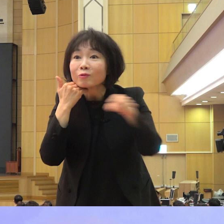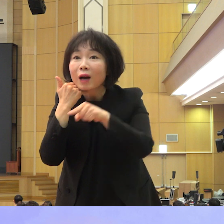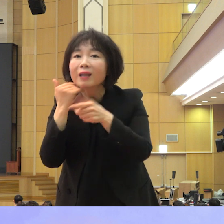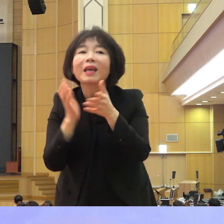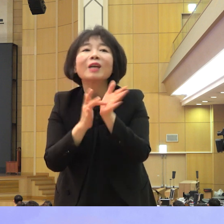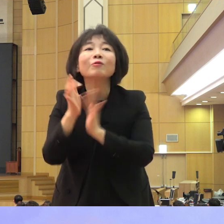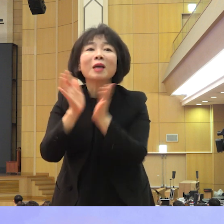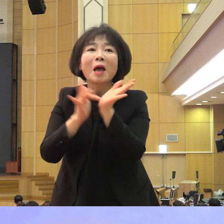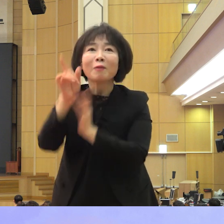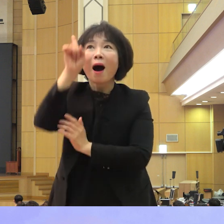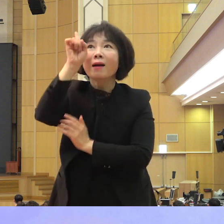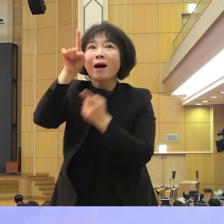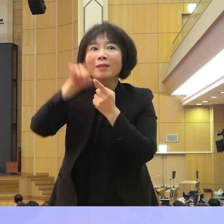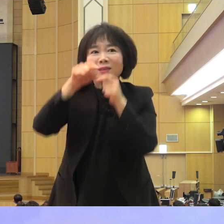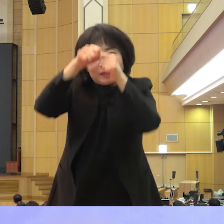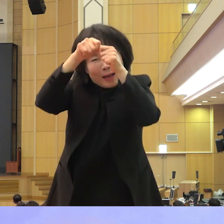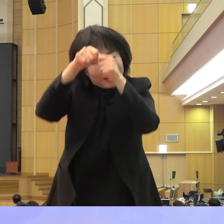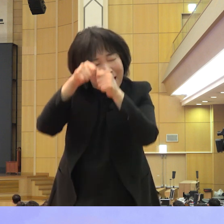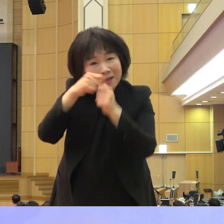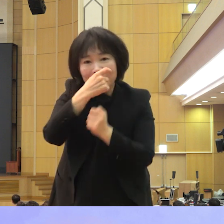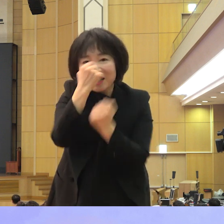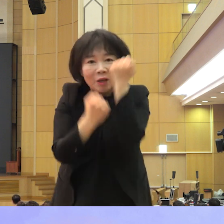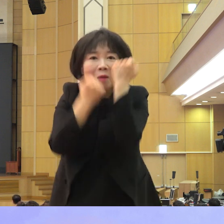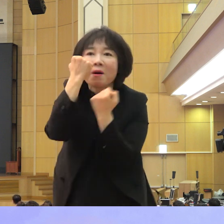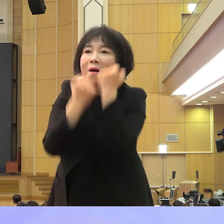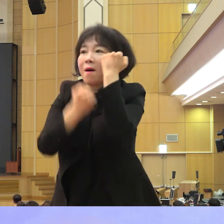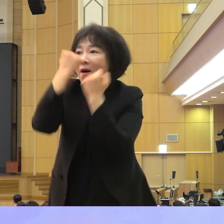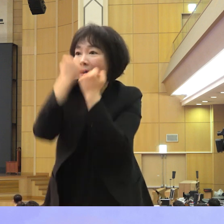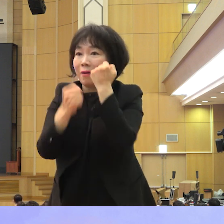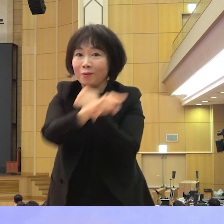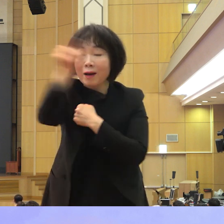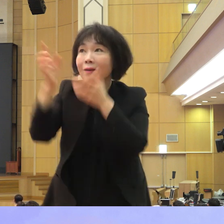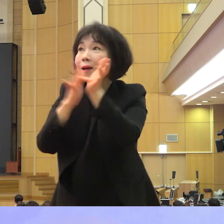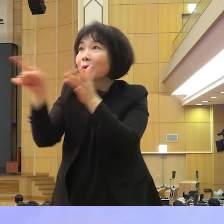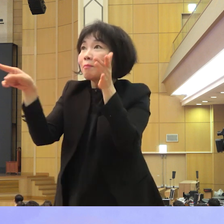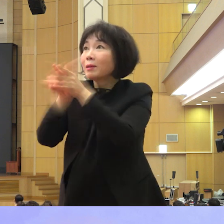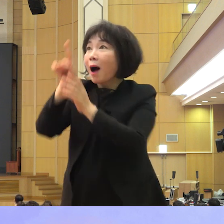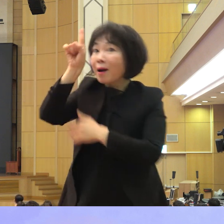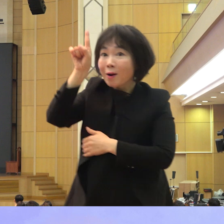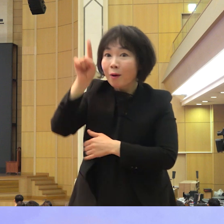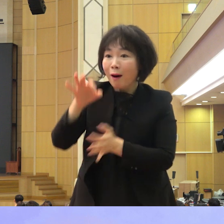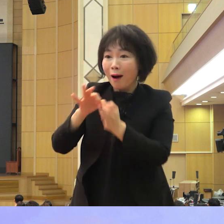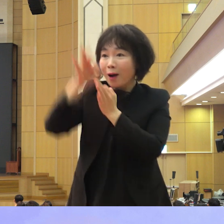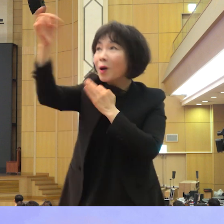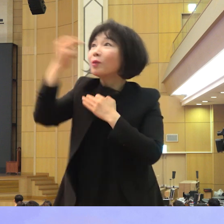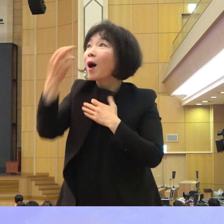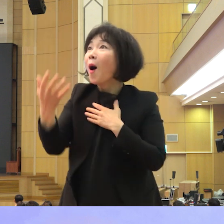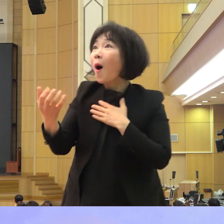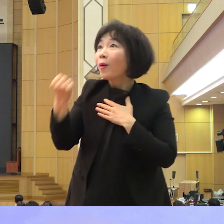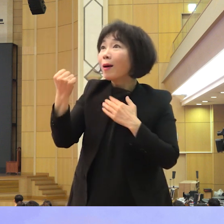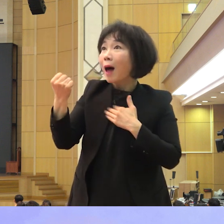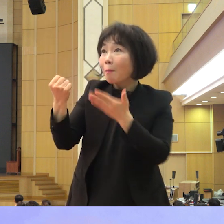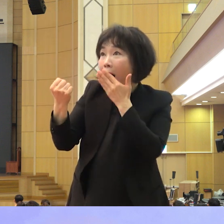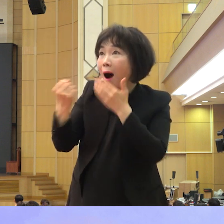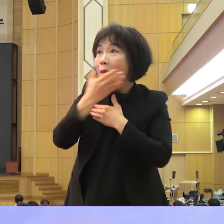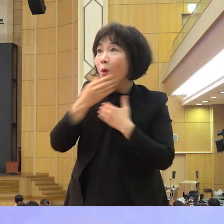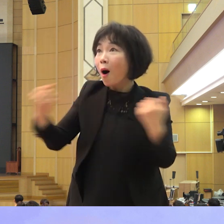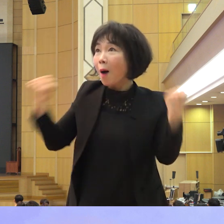보면 예수님을 증거하는 것이고 예수를 믿어서 영생을 얻는다라고 하는 말씀인 것입니다.